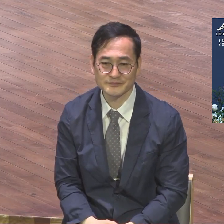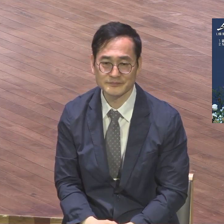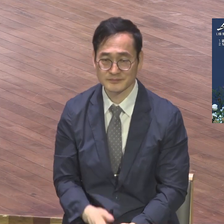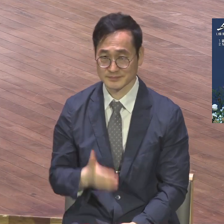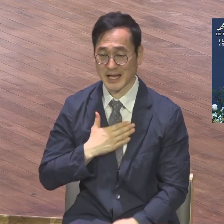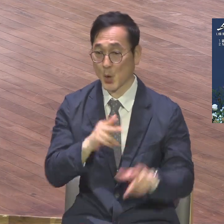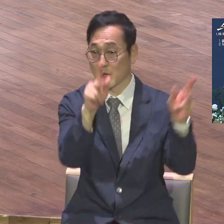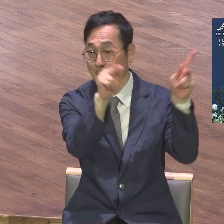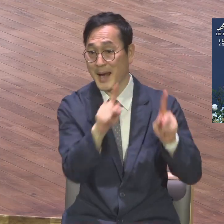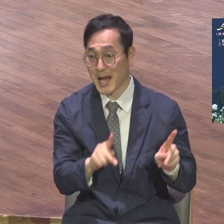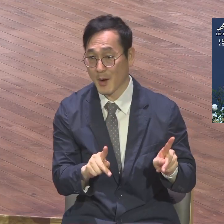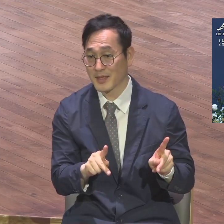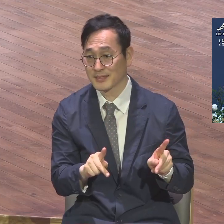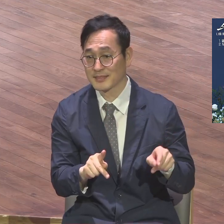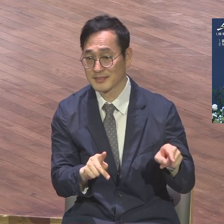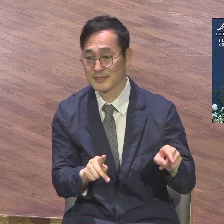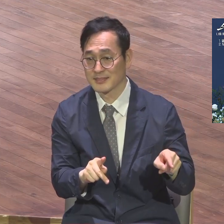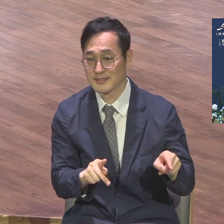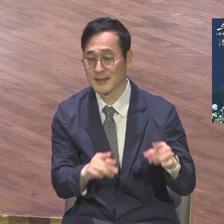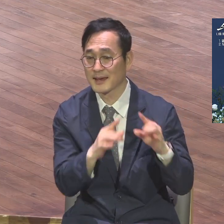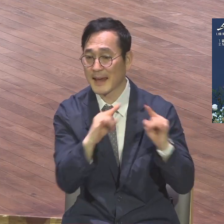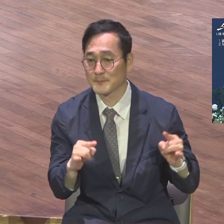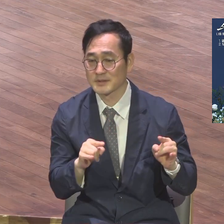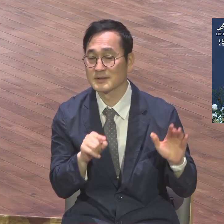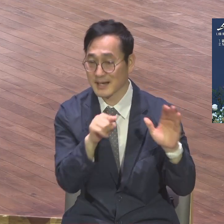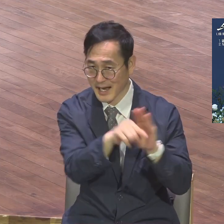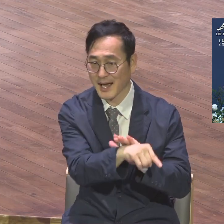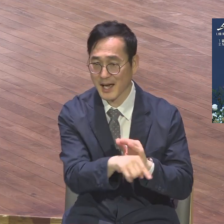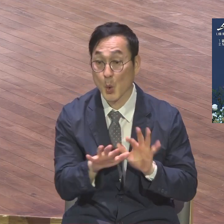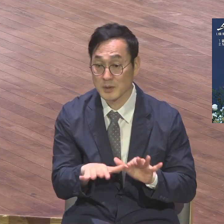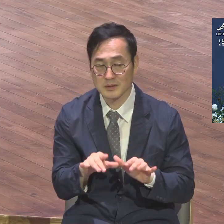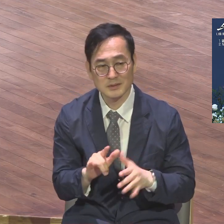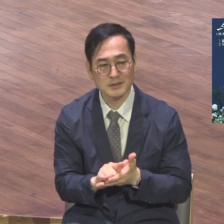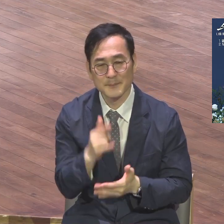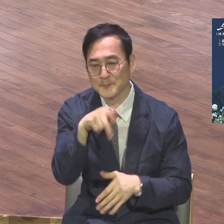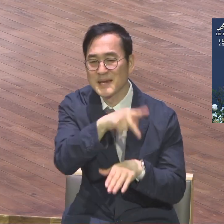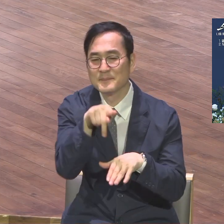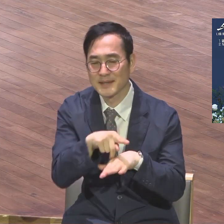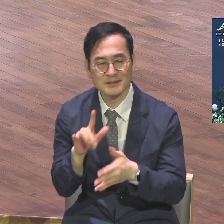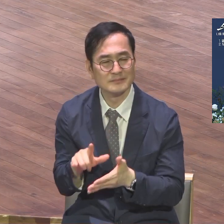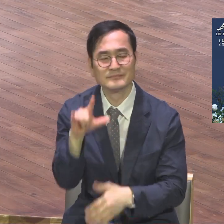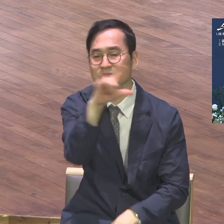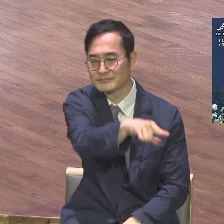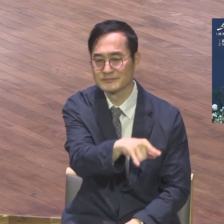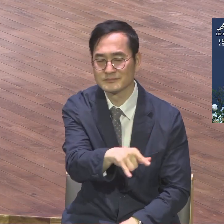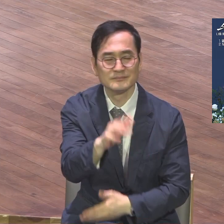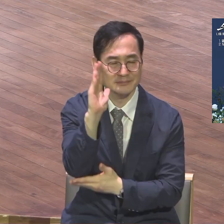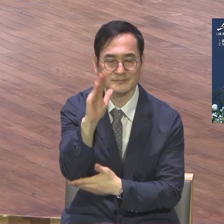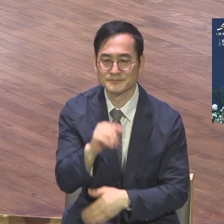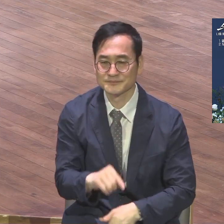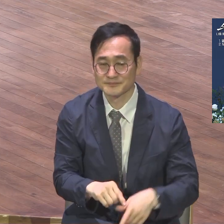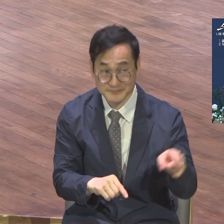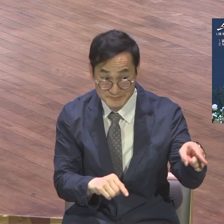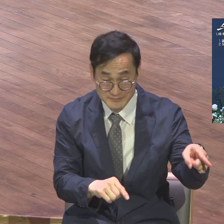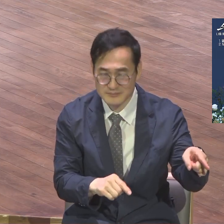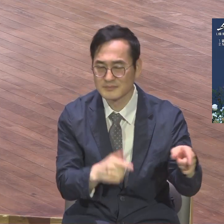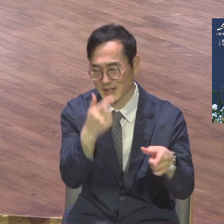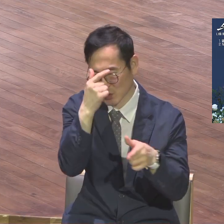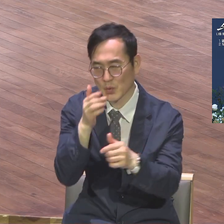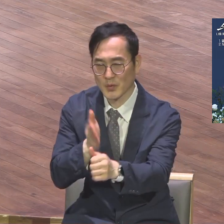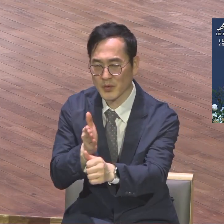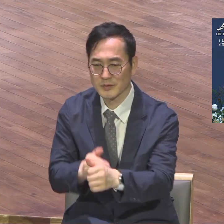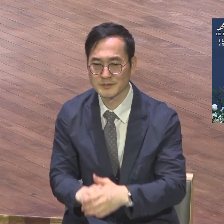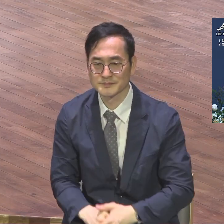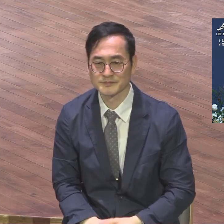팔라완 디테스 종강 캠프를 특강을 하기 위해서 갑니다. 현장을 위해서 기도해 주세요. 스케줄을